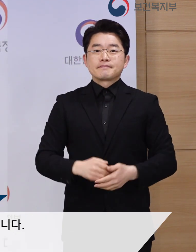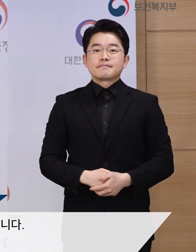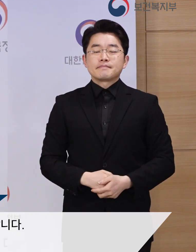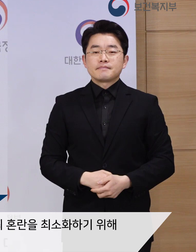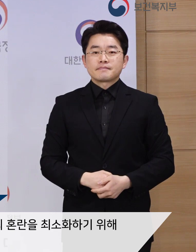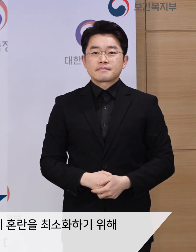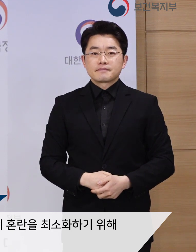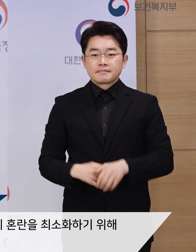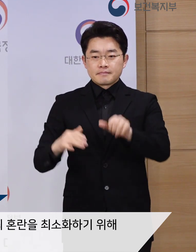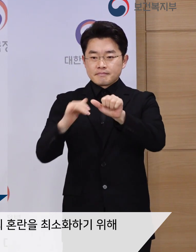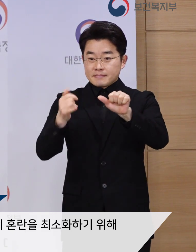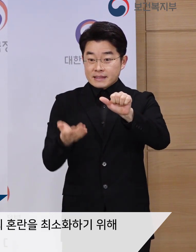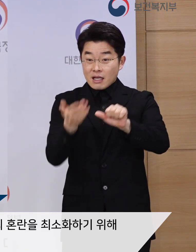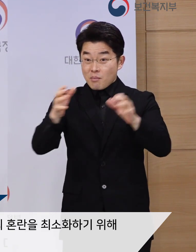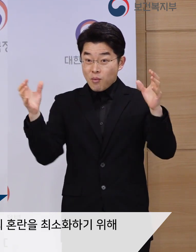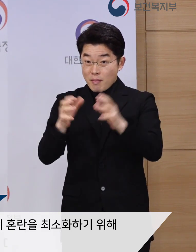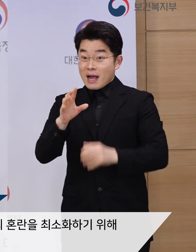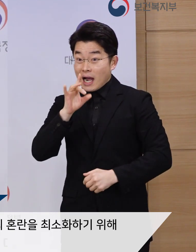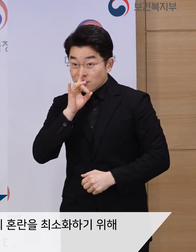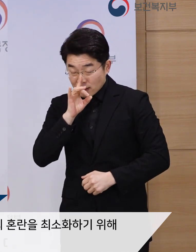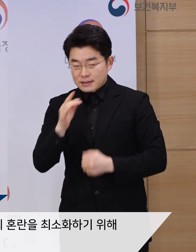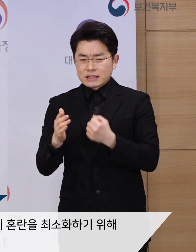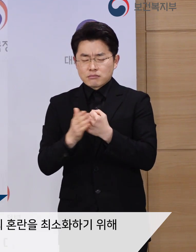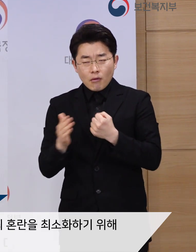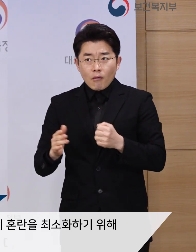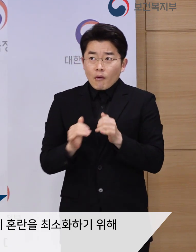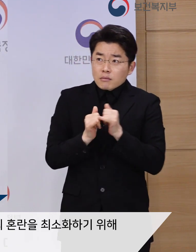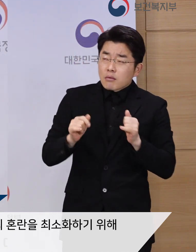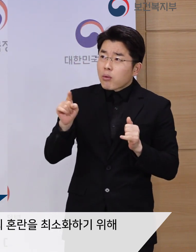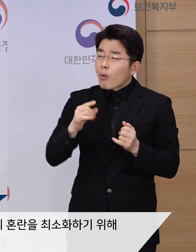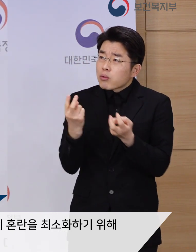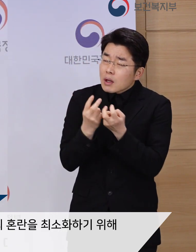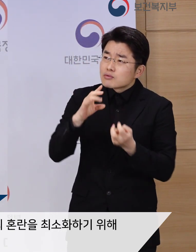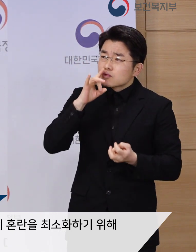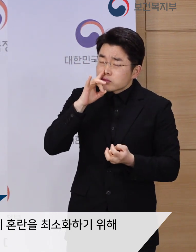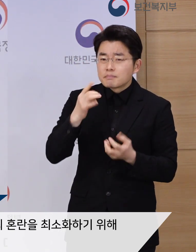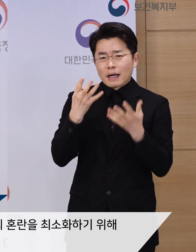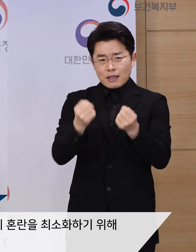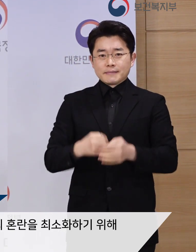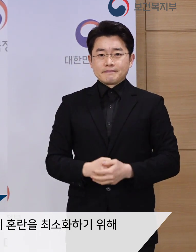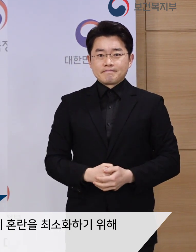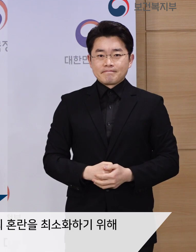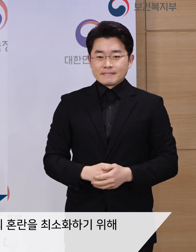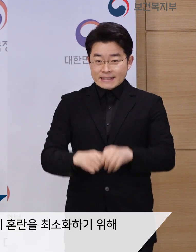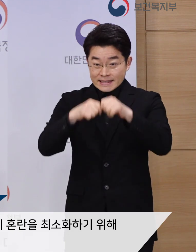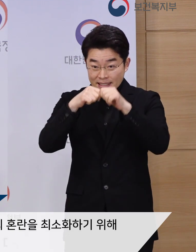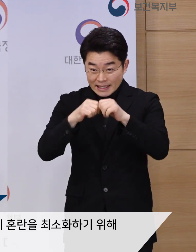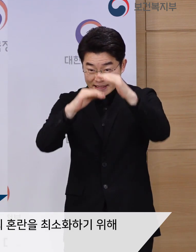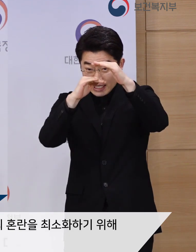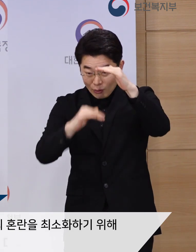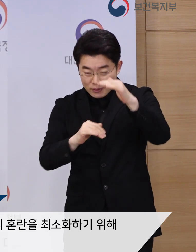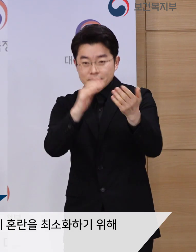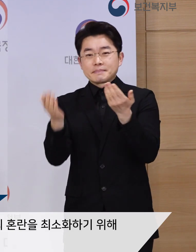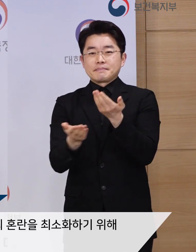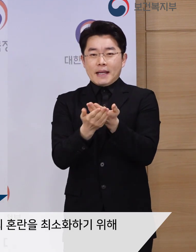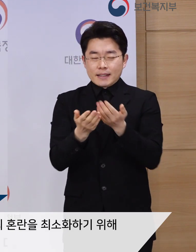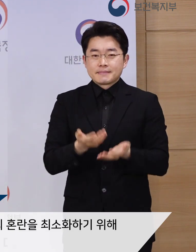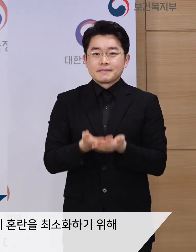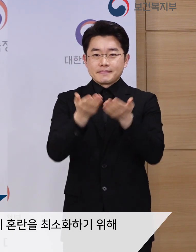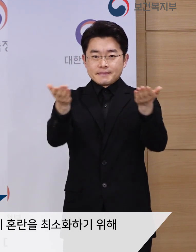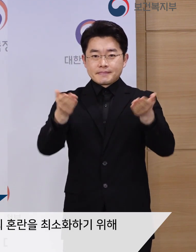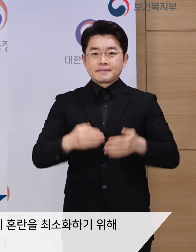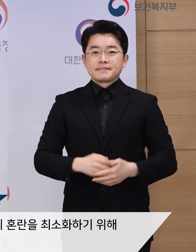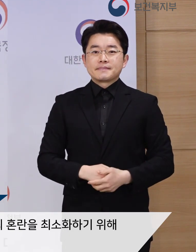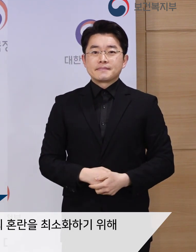바랍니다. 특히 5명부터의 사적 모임 금지에 대한 국민들의 혼란을 최소화하기 위해 상세한 질의응답